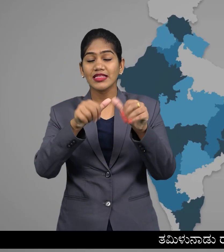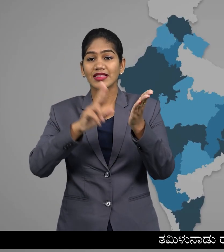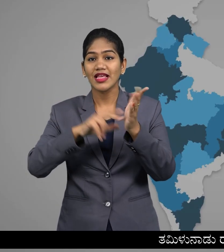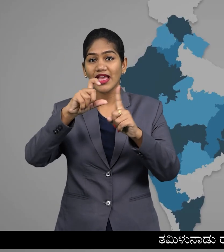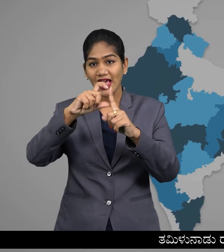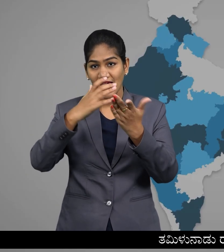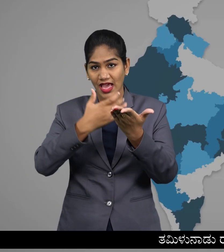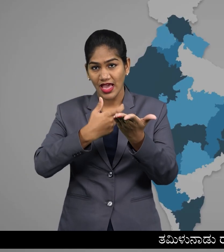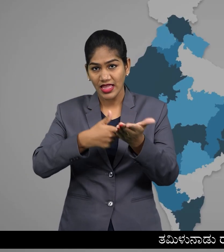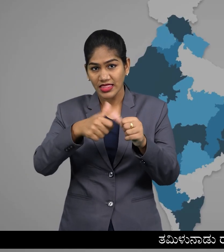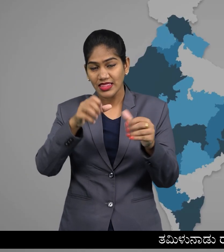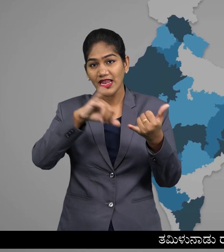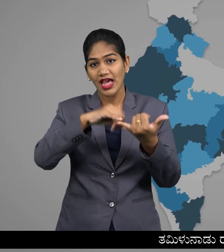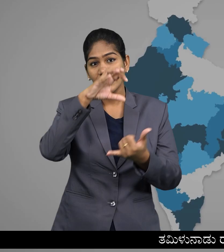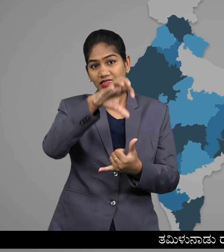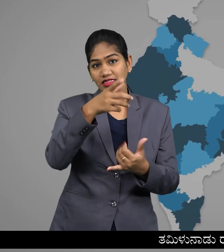ಕಾರಣವಾಯಿತು.